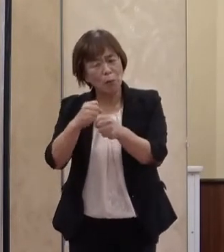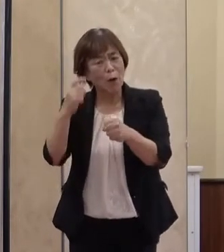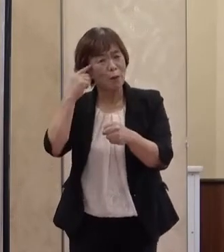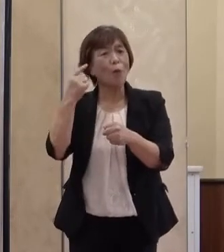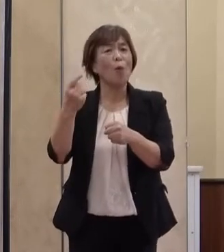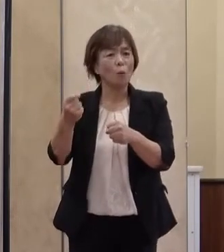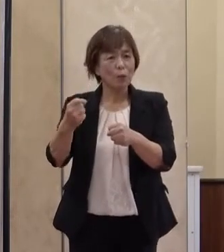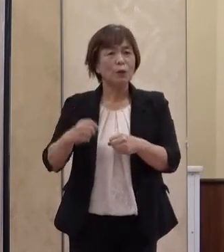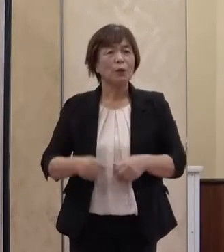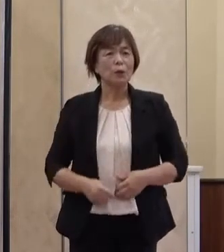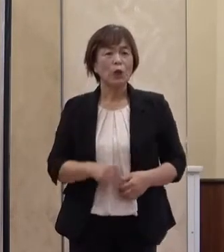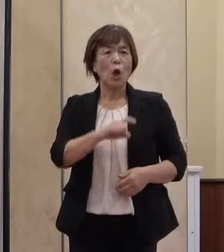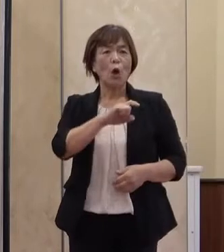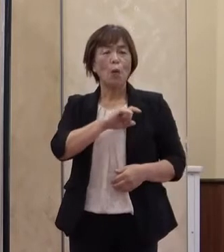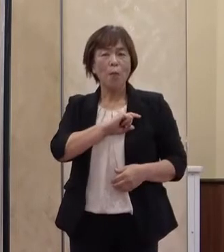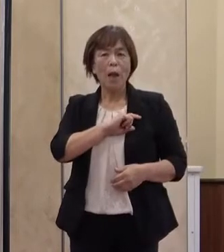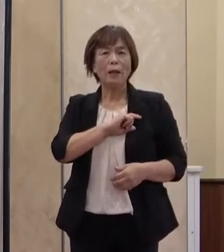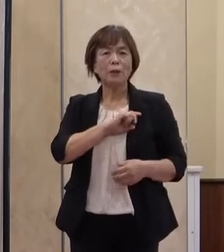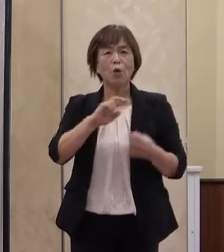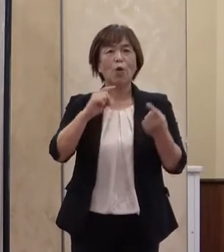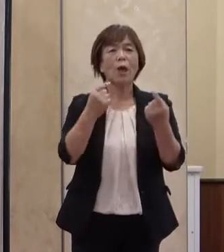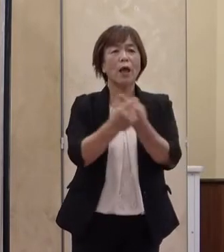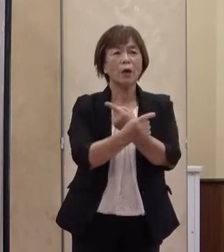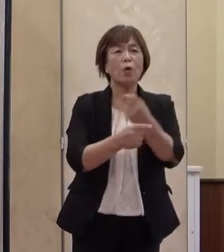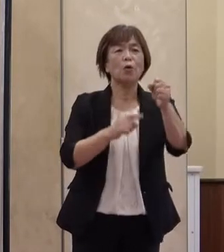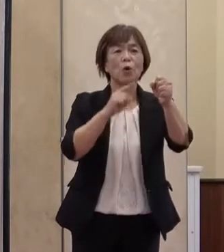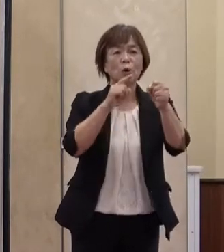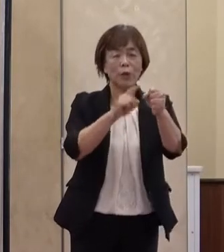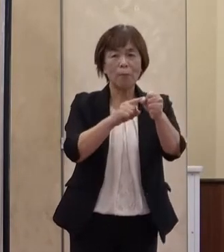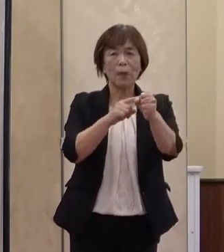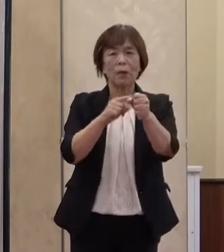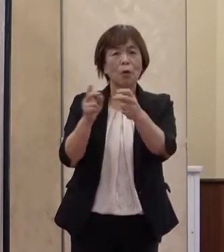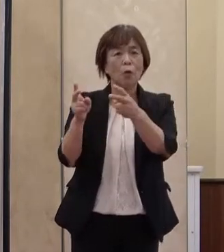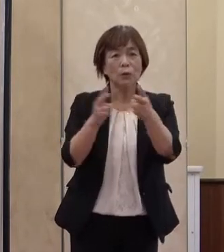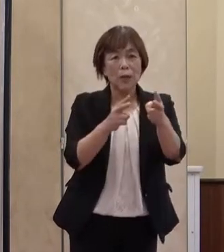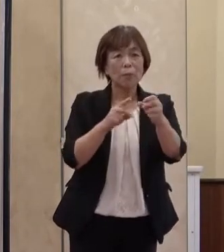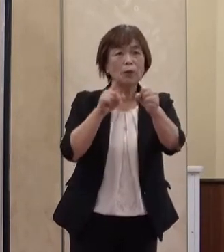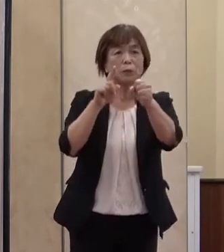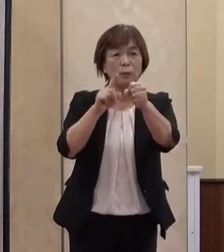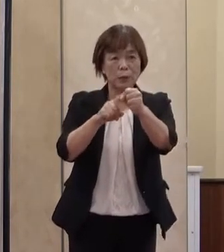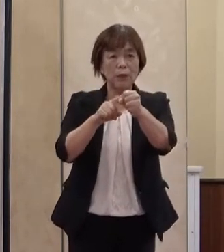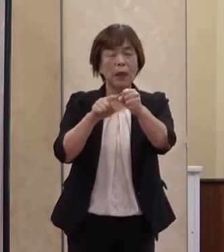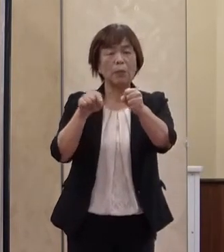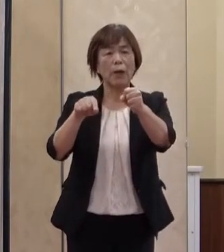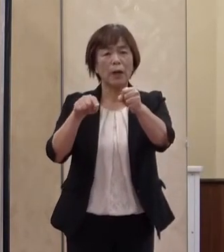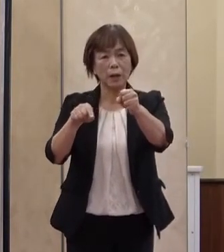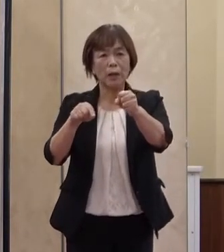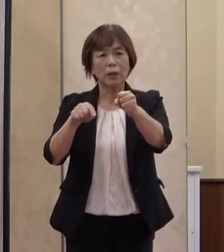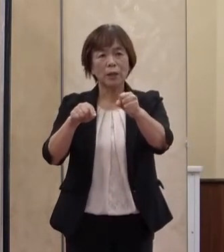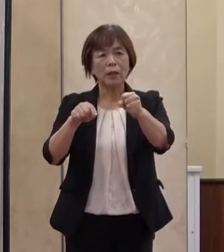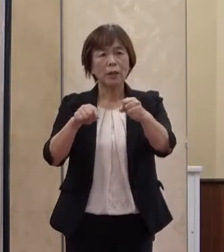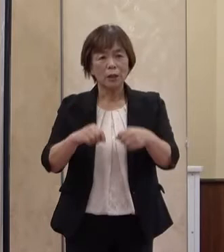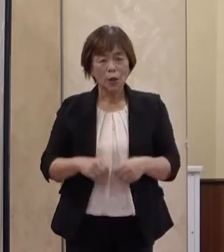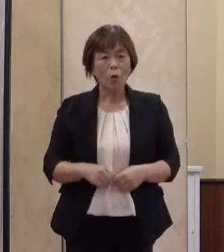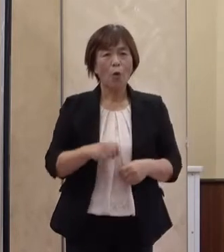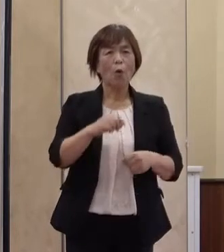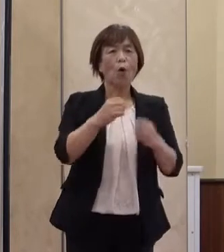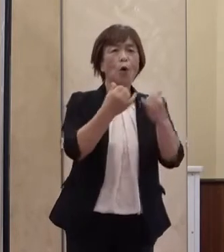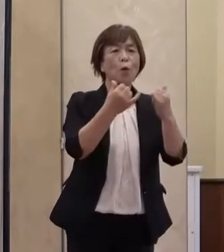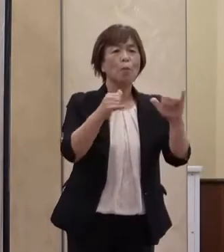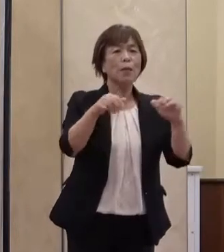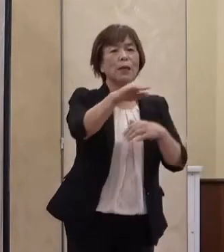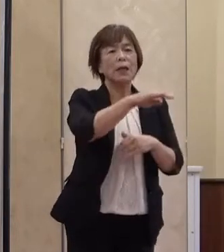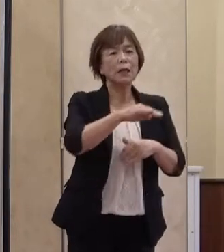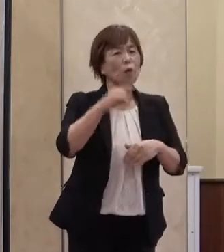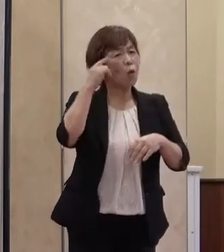更の法整備を求めるにあたって、立法事実となるようなその民意の割合というか、どれぐらいの方